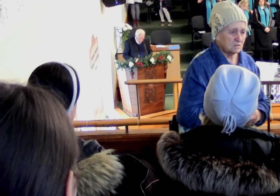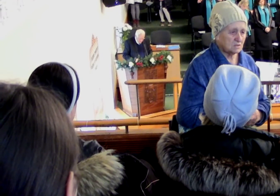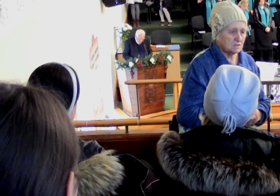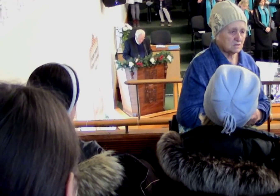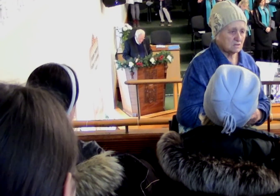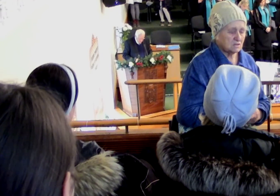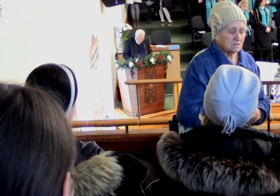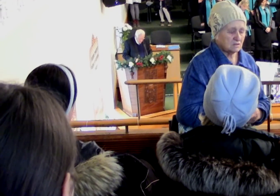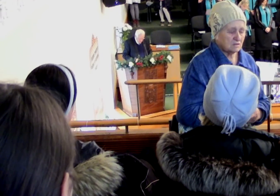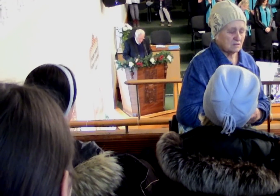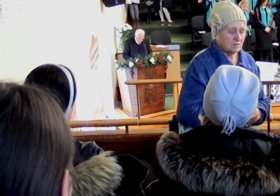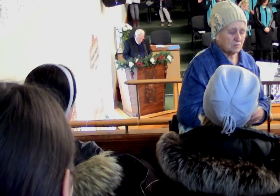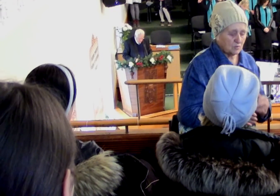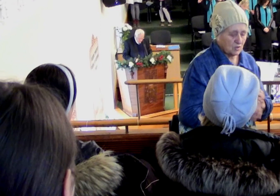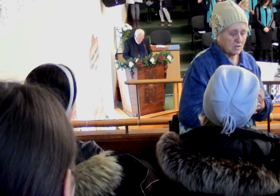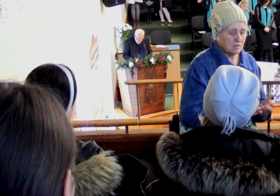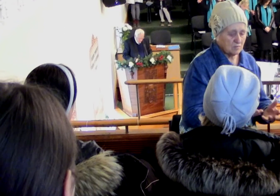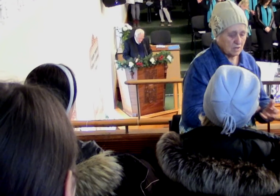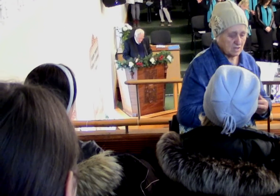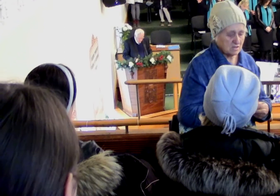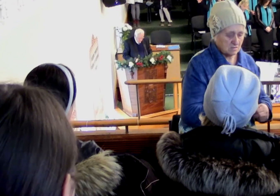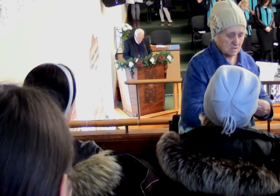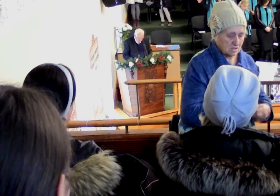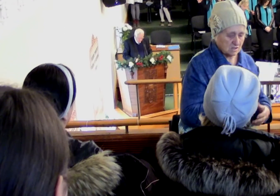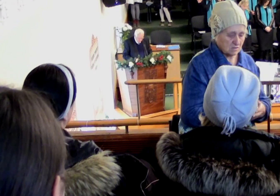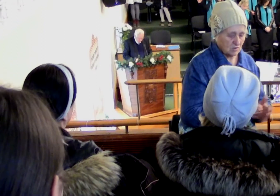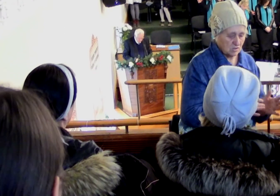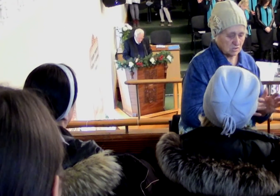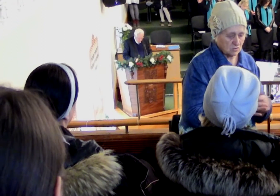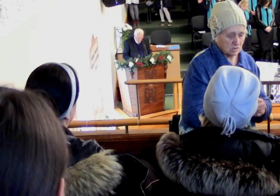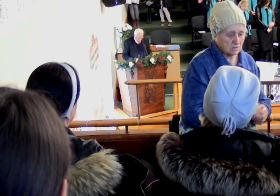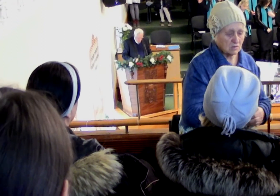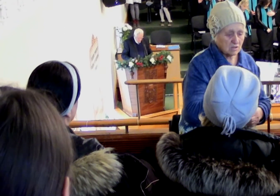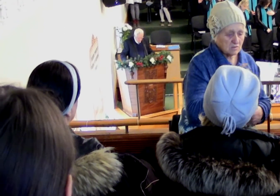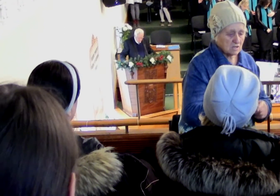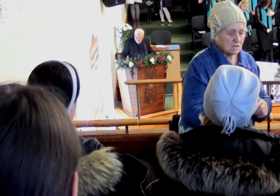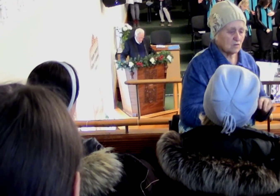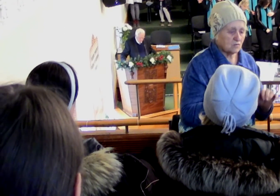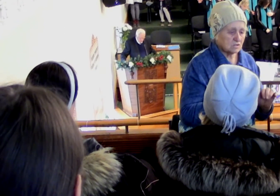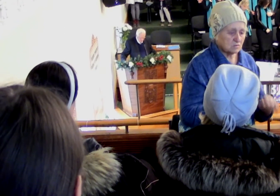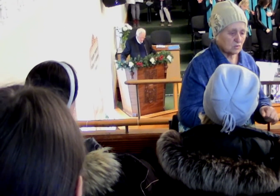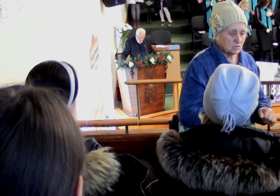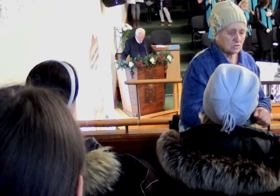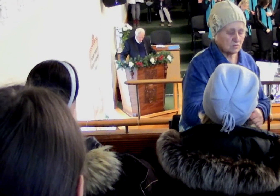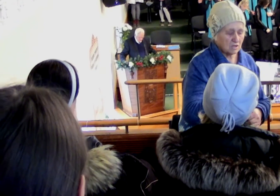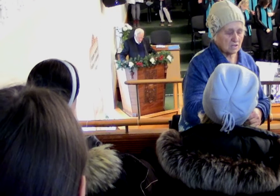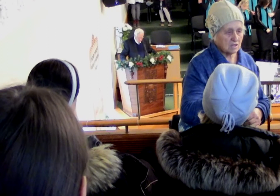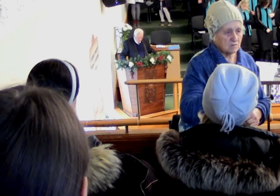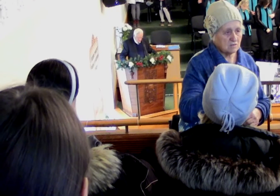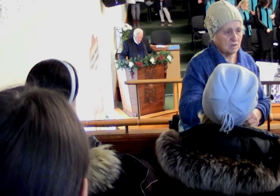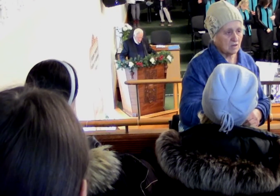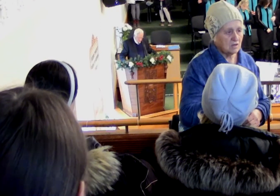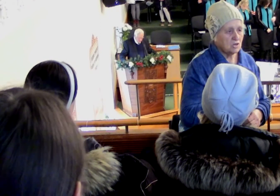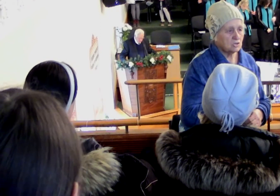принять Иисуса Христа. Благодарим Тебя за эту возможность. Благодарим Тебя за то,